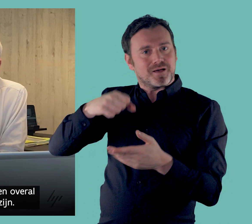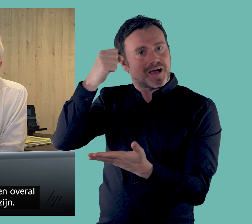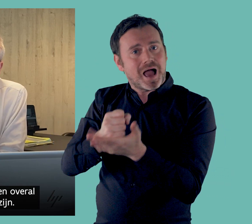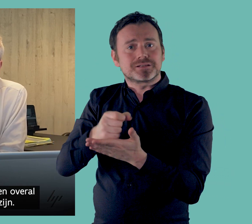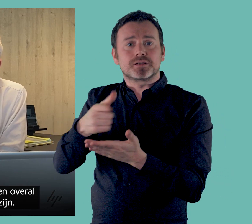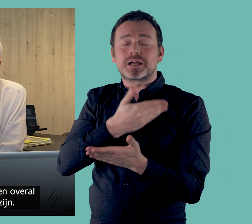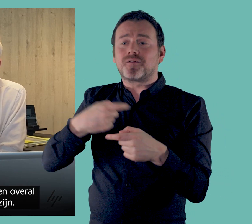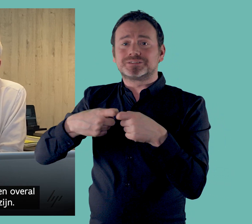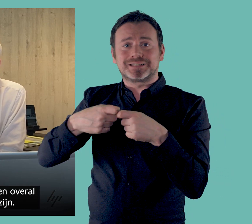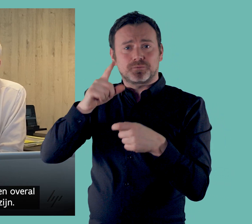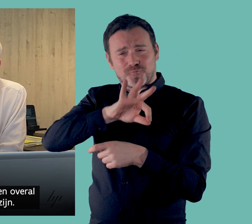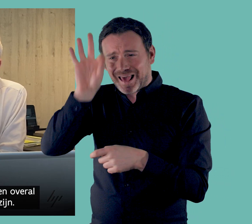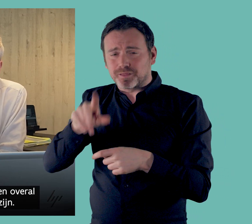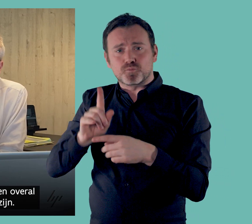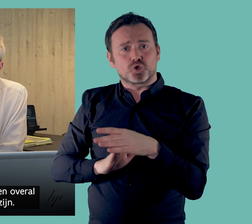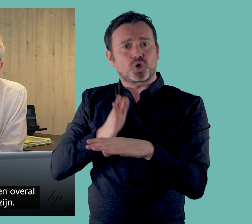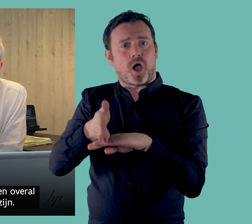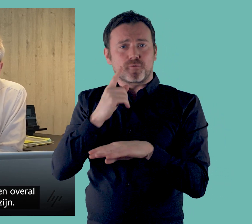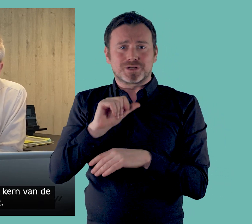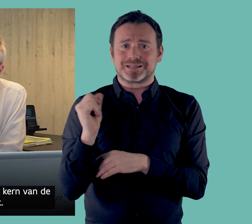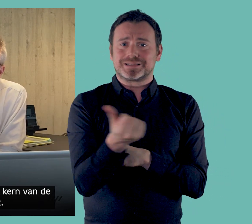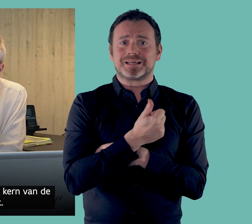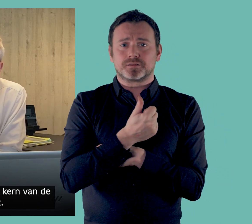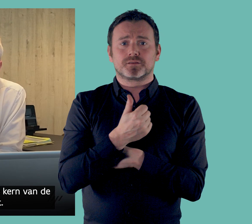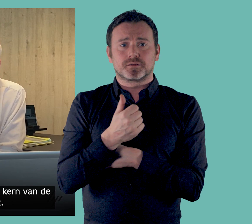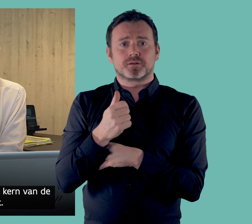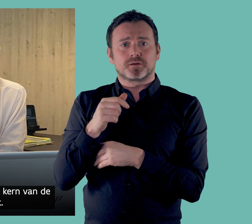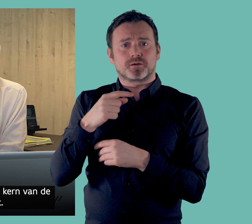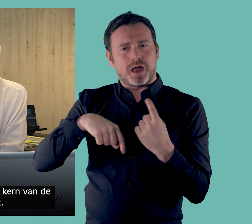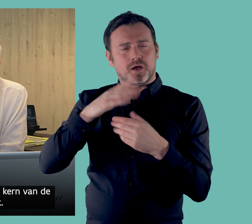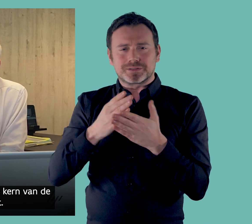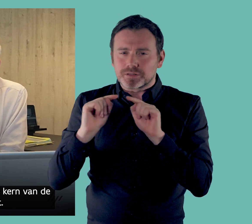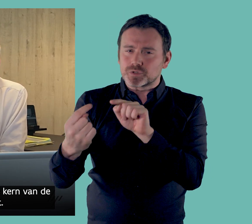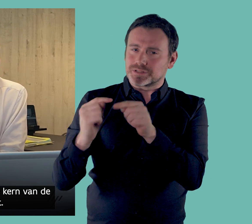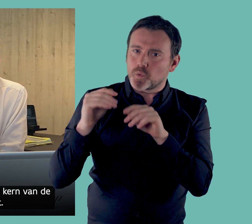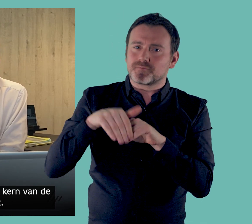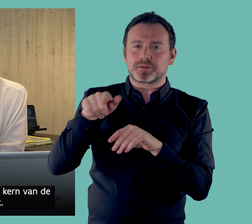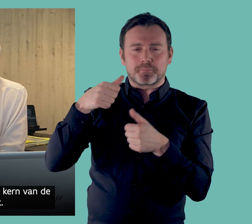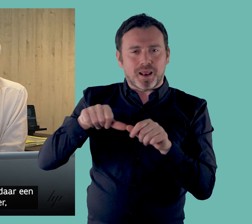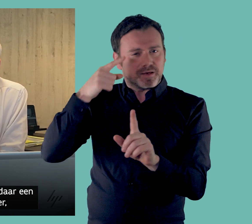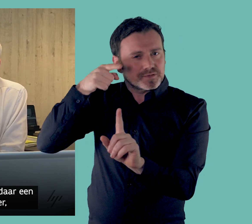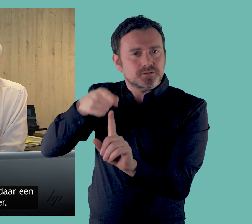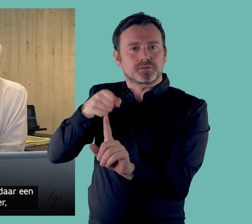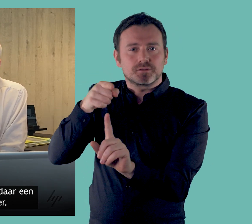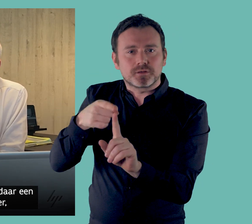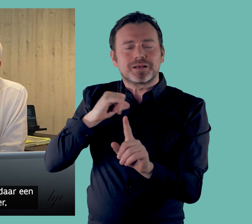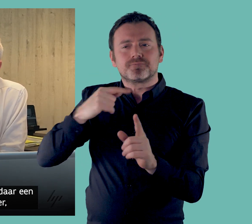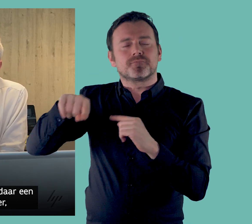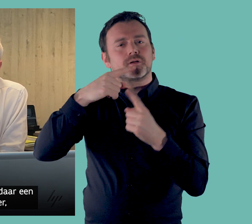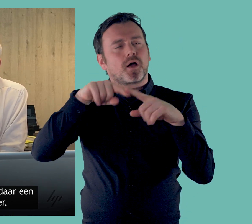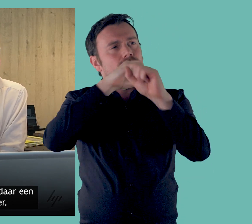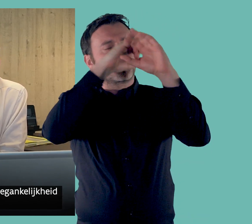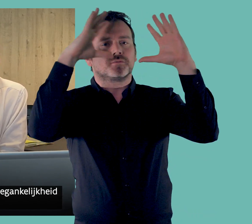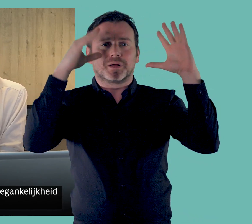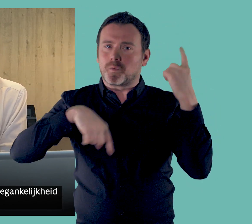de eis dat het Gravensteen overal toegankelijk moest zijn. Dat is eigenlijk een beetje de kern van de discussie geweest. Andere mensen hadden daar een